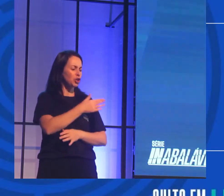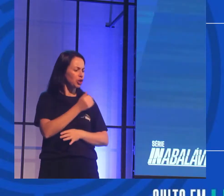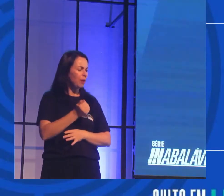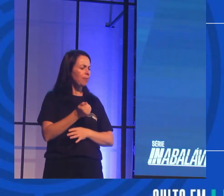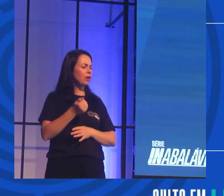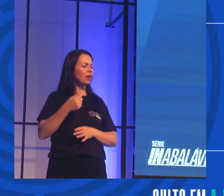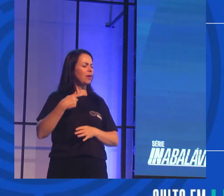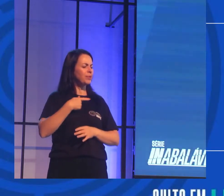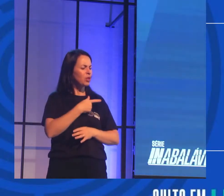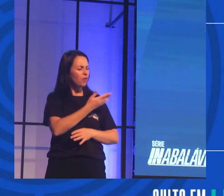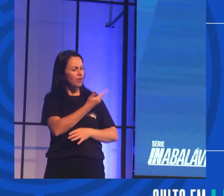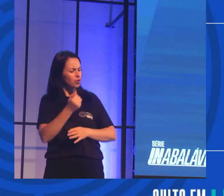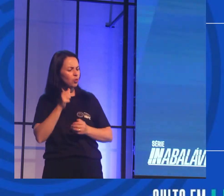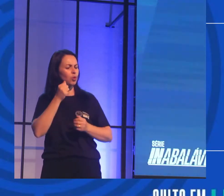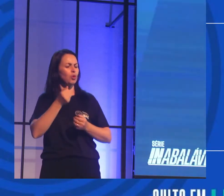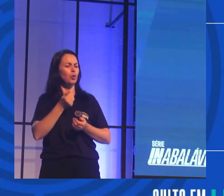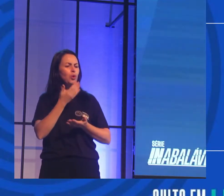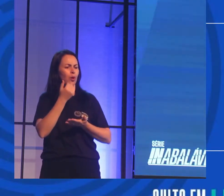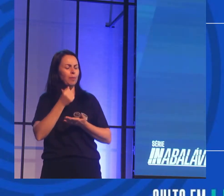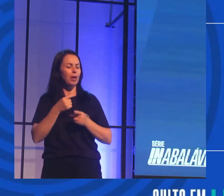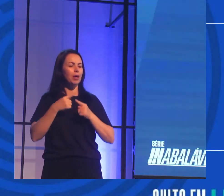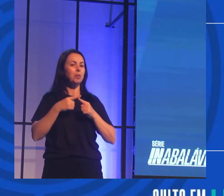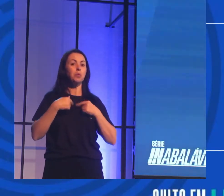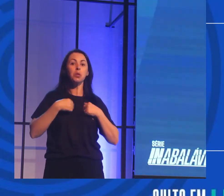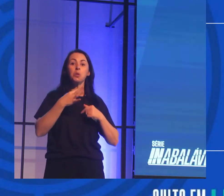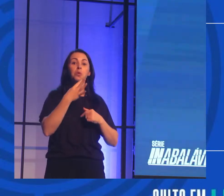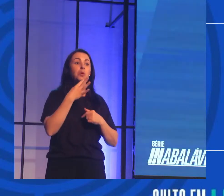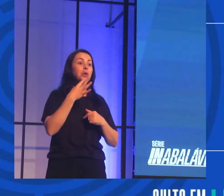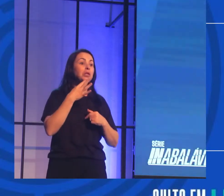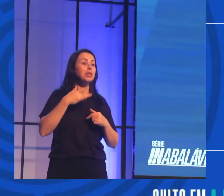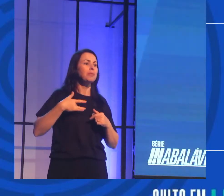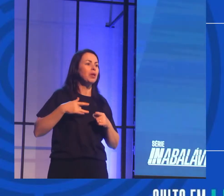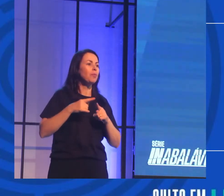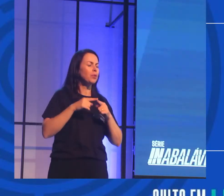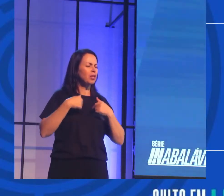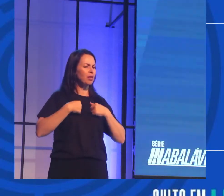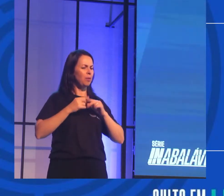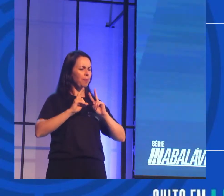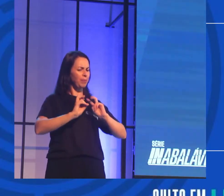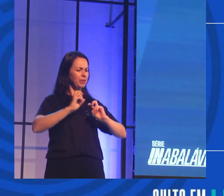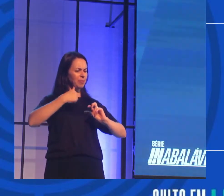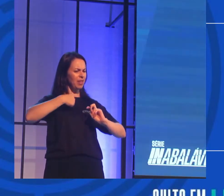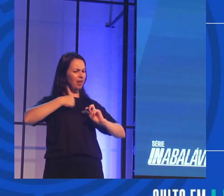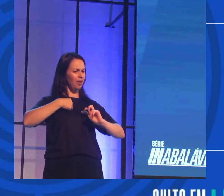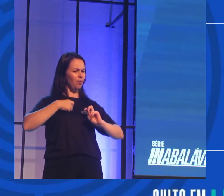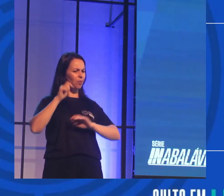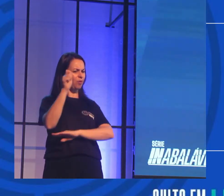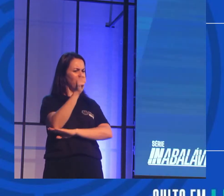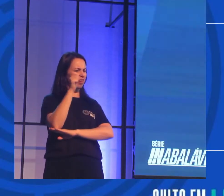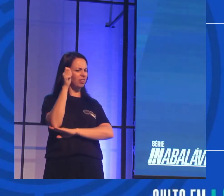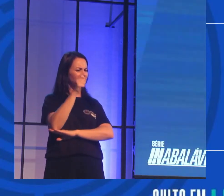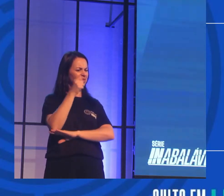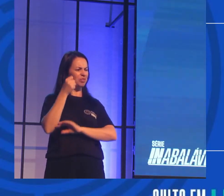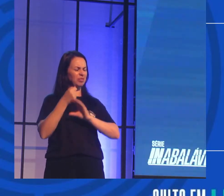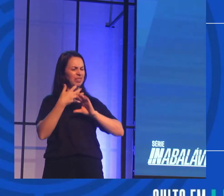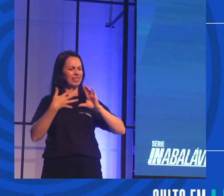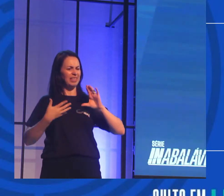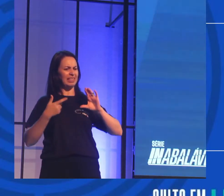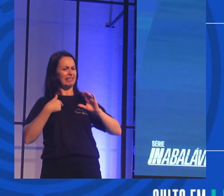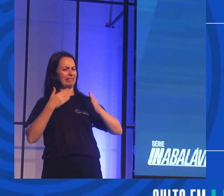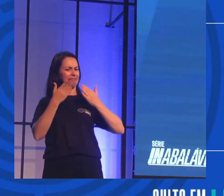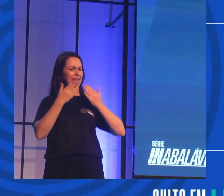nem me conhecia. Eu vi a misericórdia de Deus, porque eu sou gaúcho e será que esse negócio é assim mesmo? E